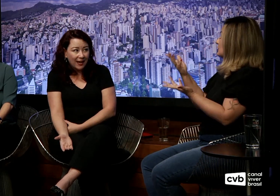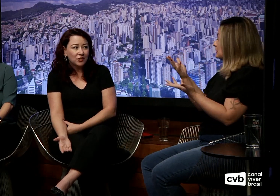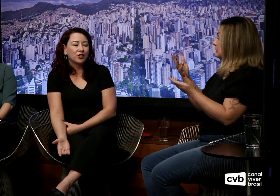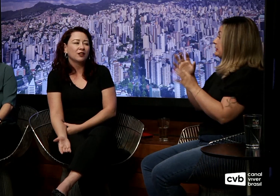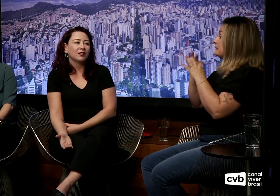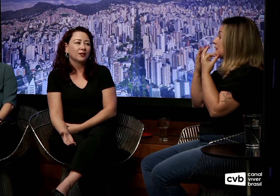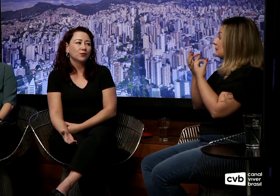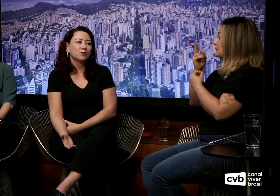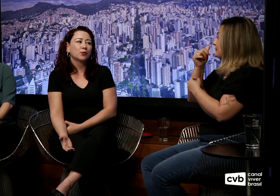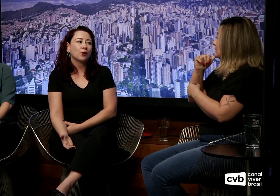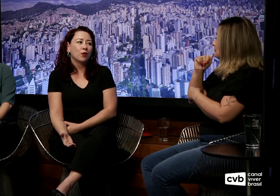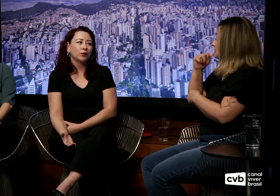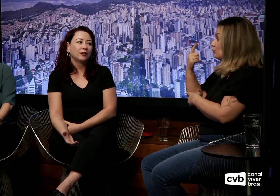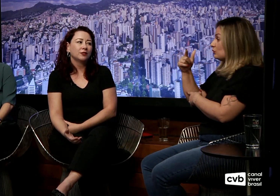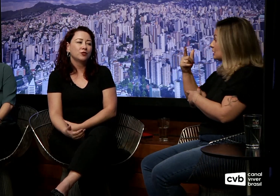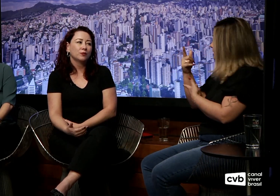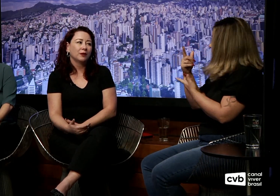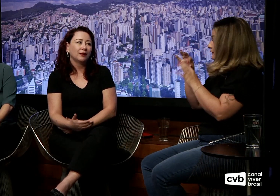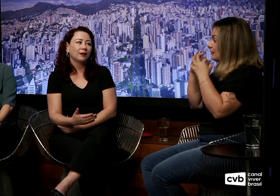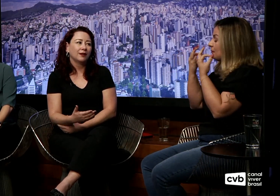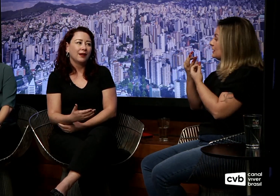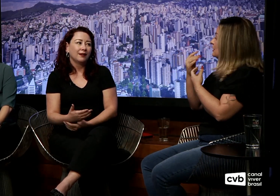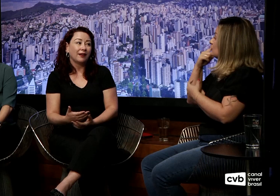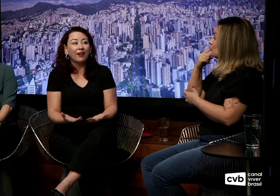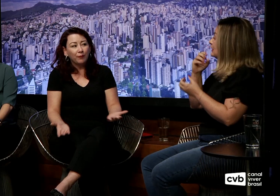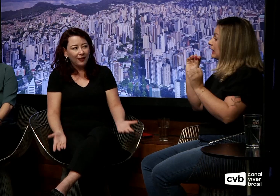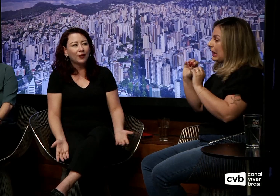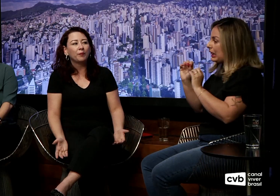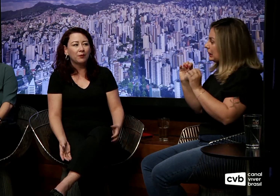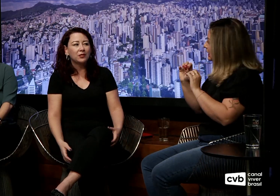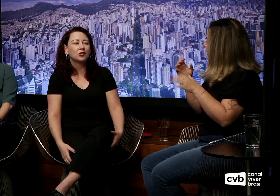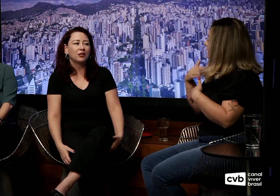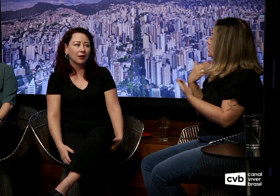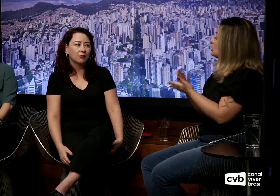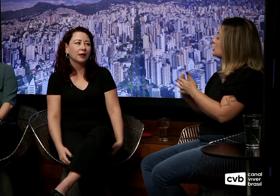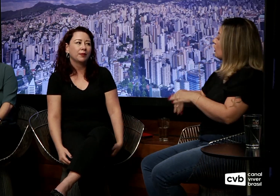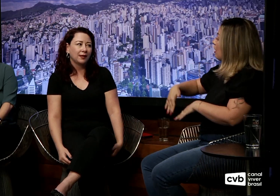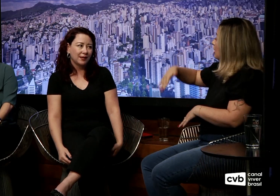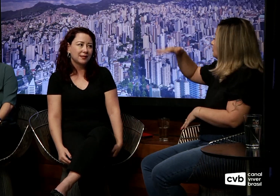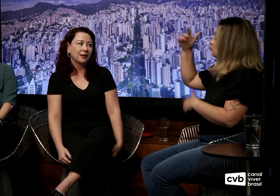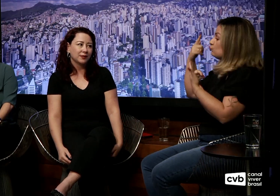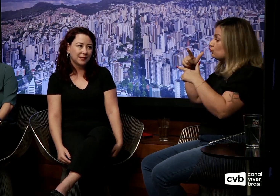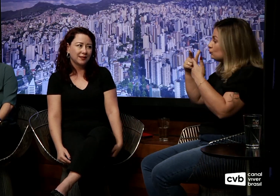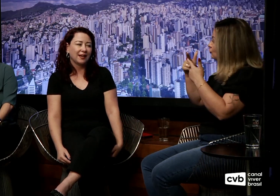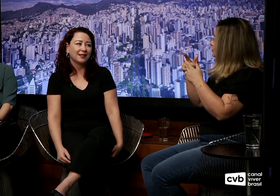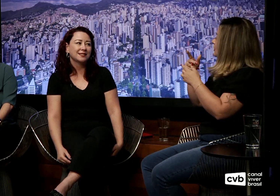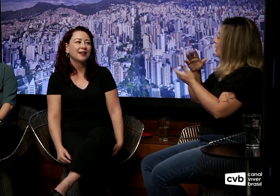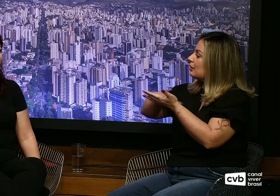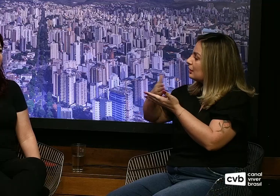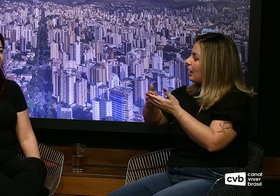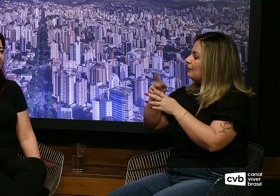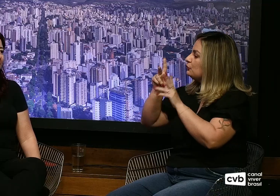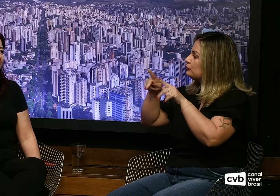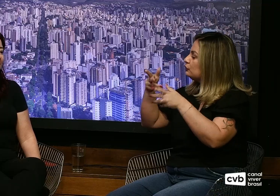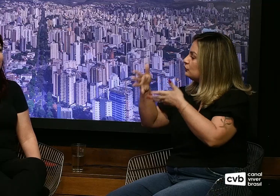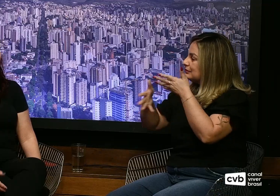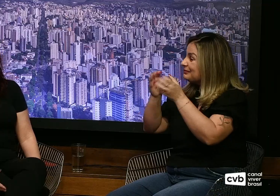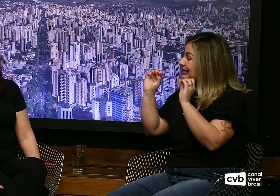anos, por conta de uma... A família não permitia com que aprendesse língua de sinais. Nas escolas